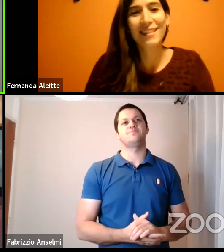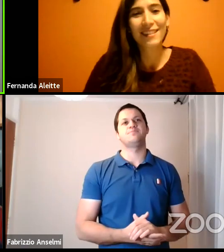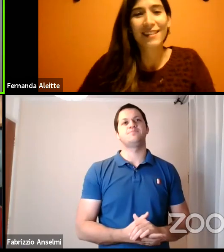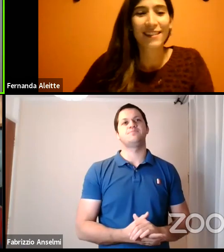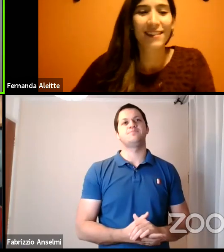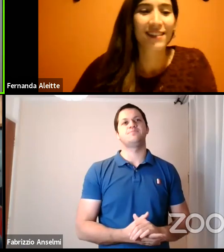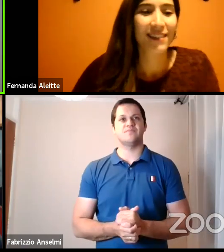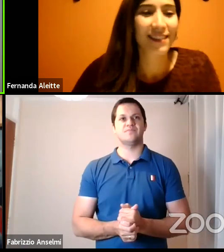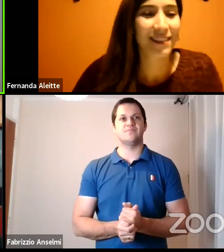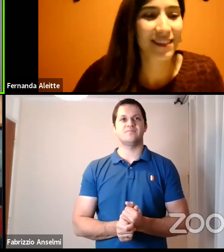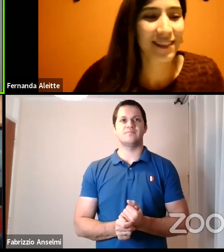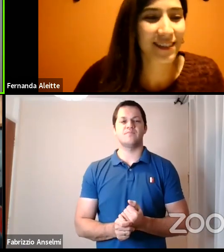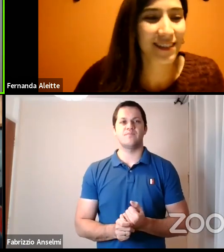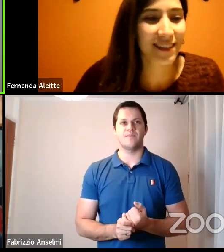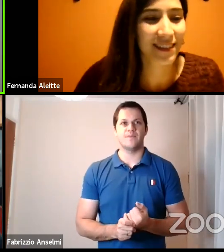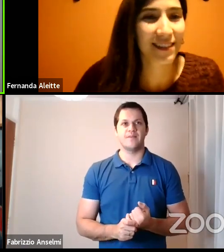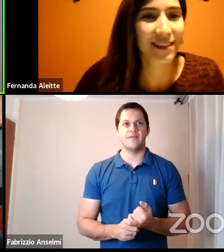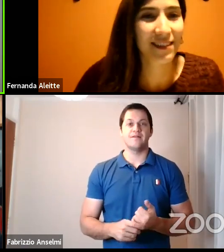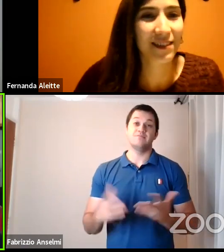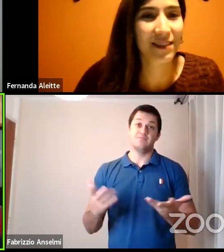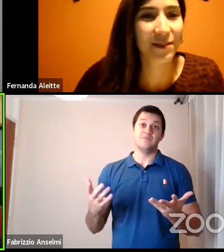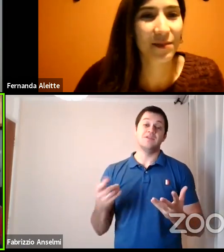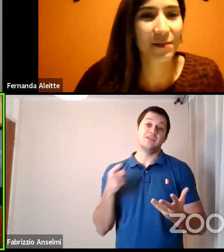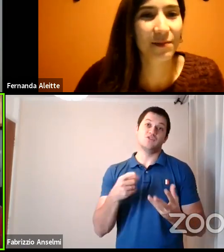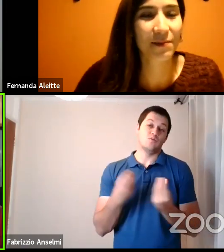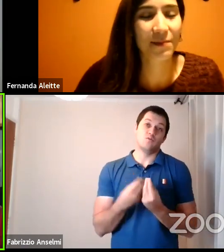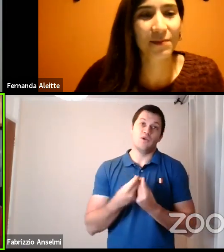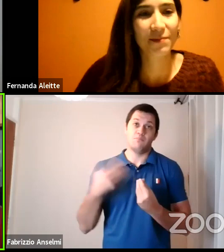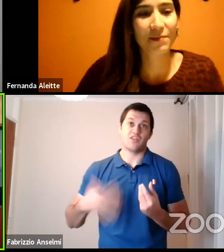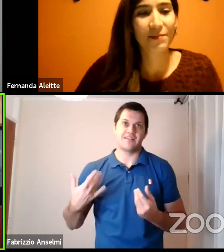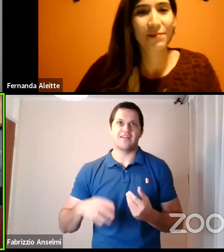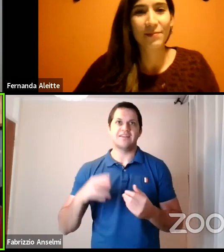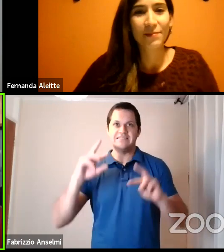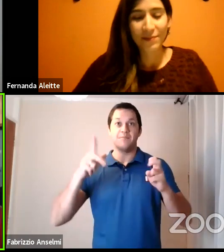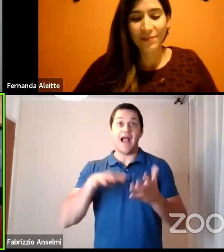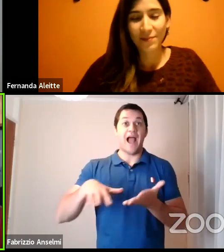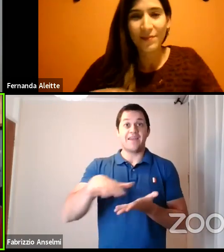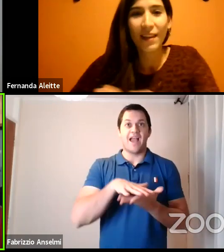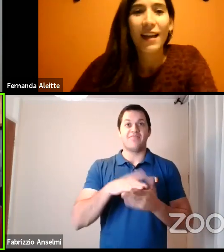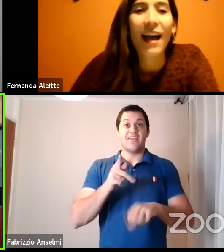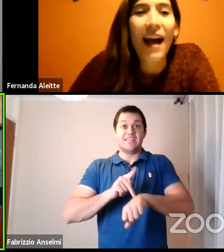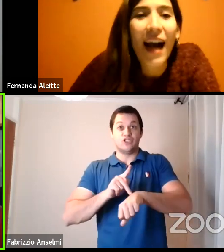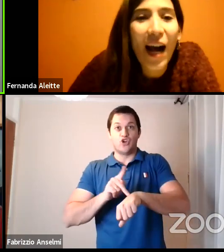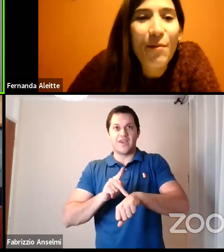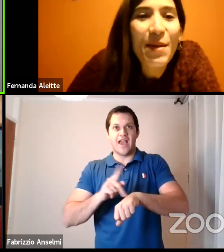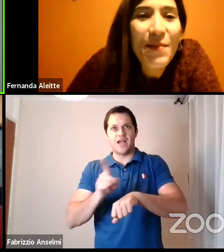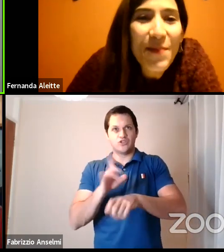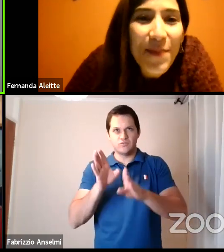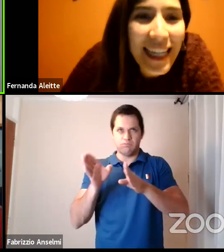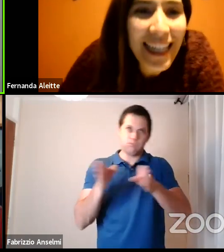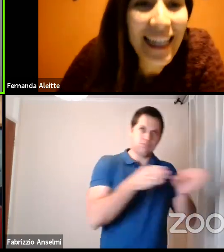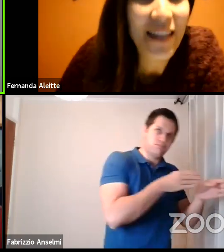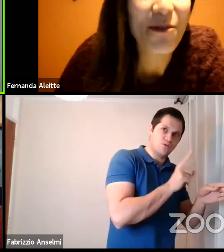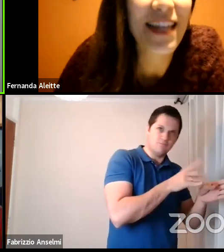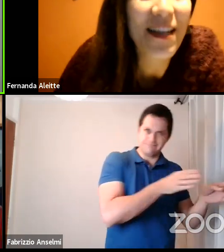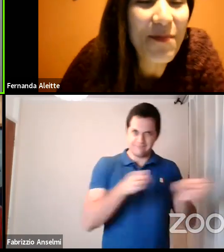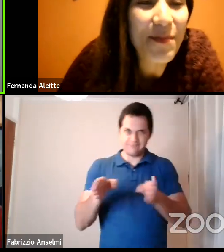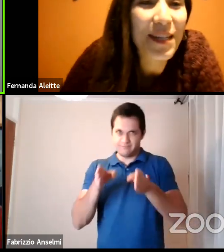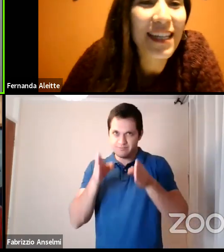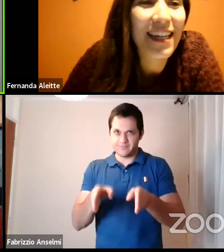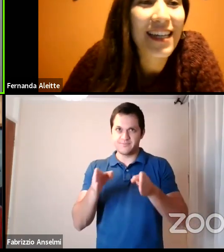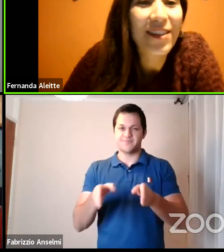Sin salirnos de nuestra área. Sin salirnos de nuestra área de kine, digamos. Claro. ¿Fernanda? Me queda la